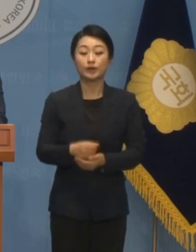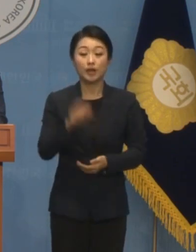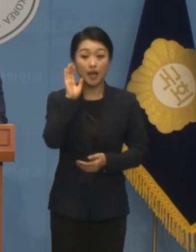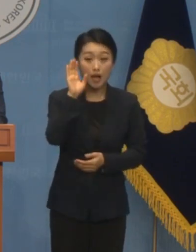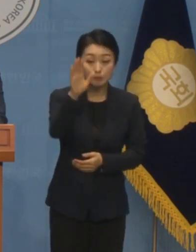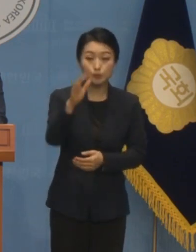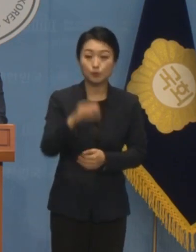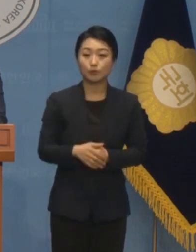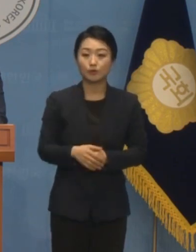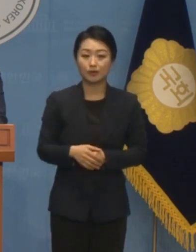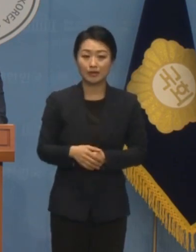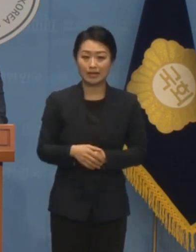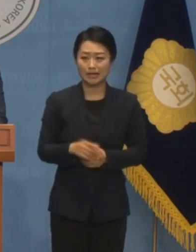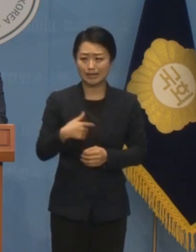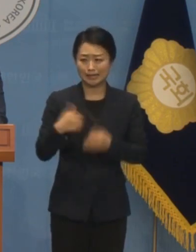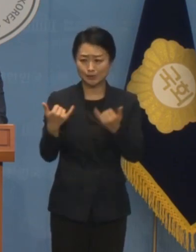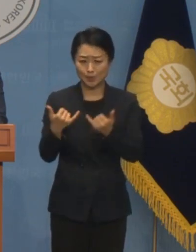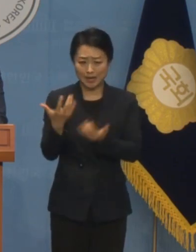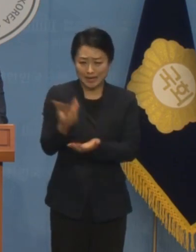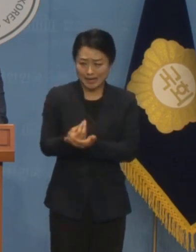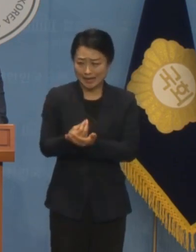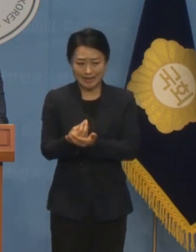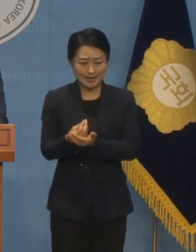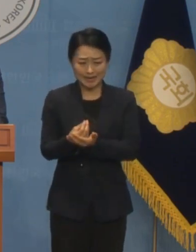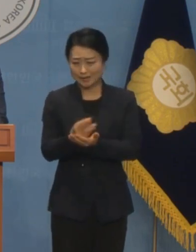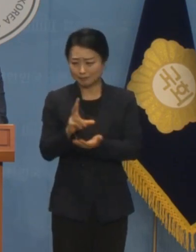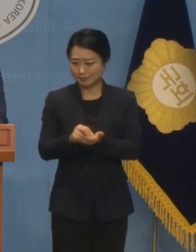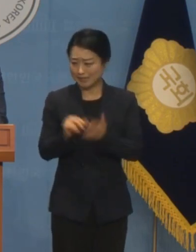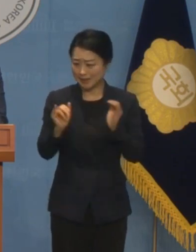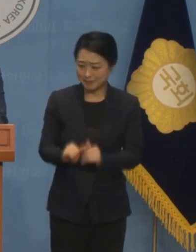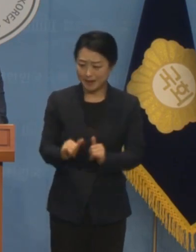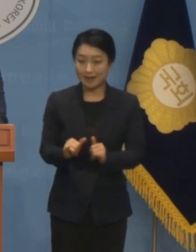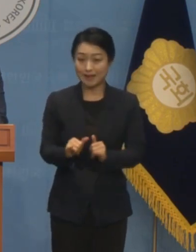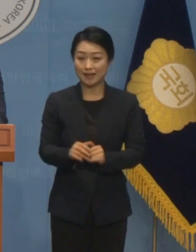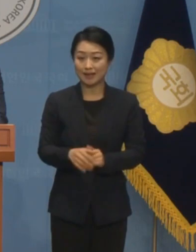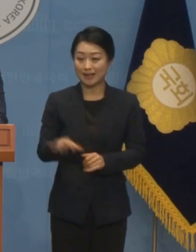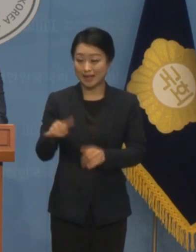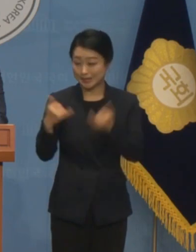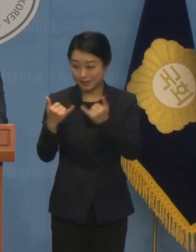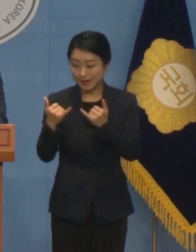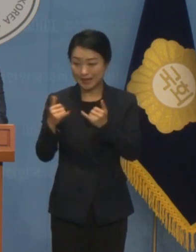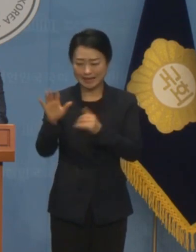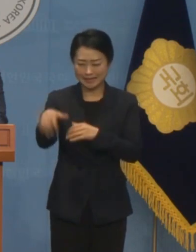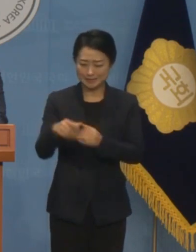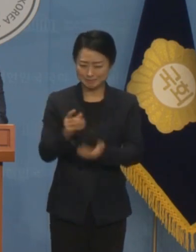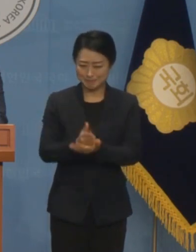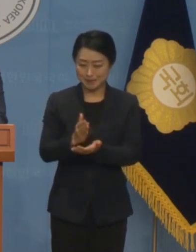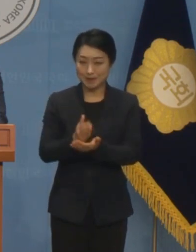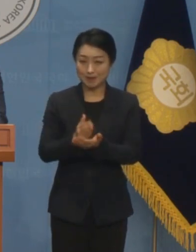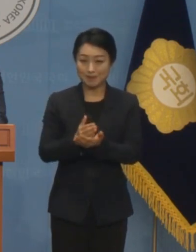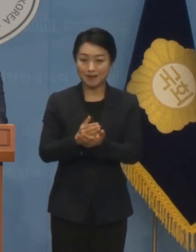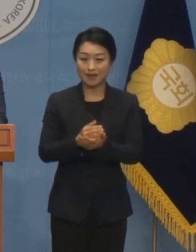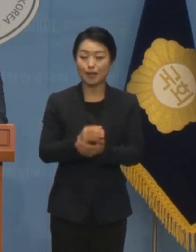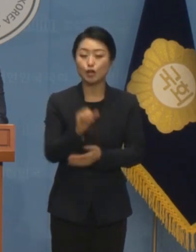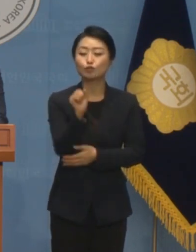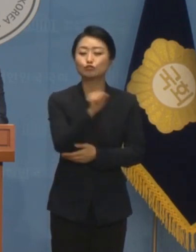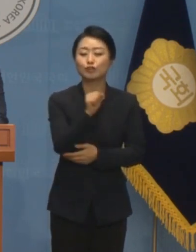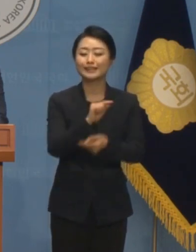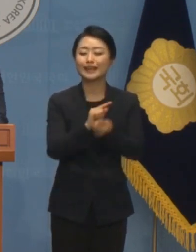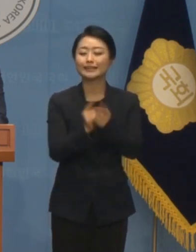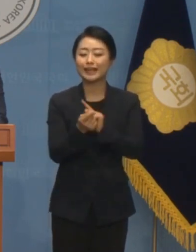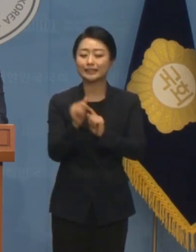향후 기록이 남아 문제가 될 수 있다고 판단했는지 당사자와 통화하는 대신 운전자에게 전화를 건